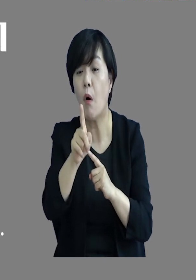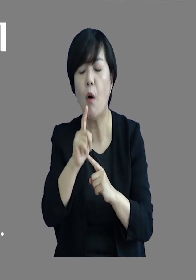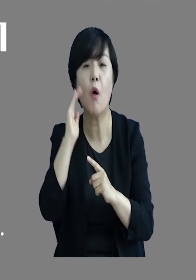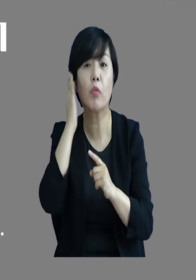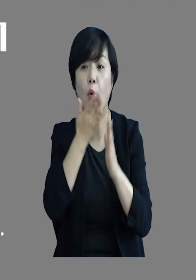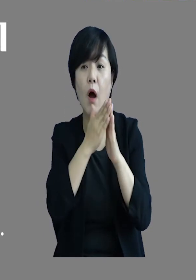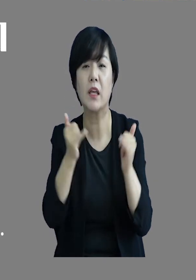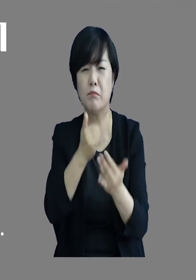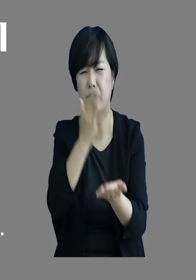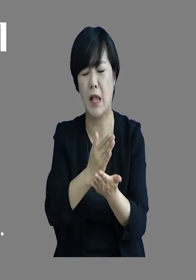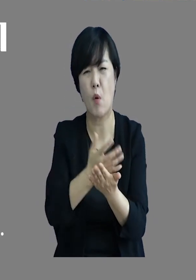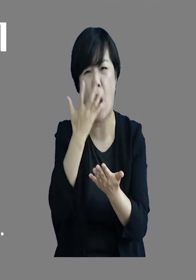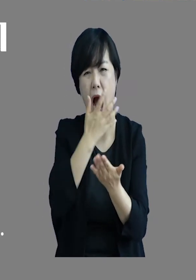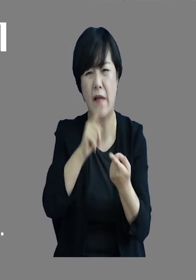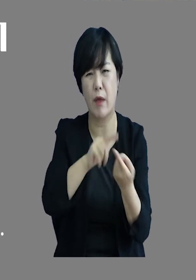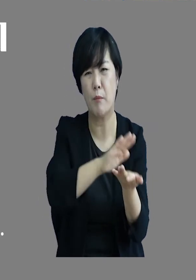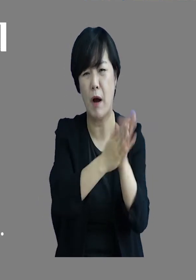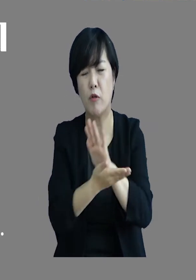된다고 하는 시각, 그게